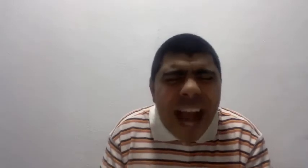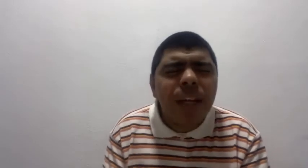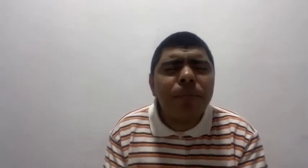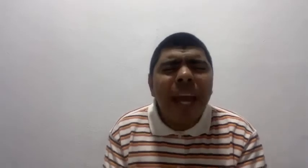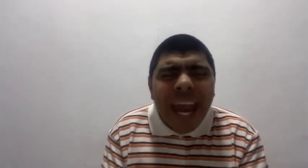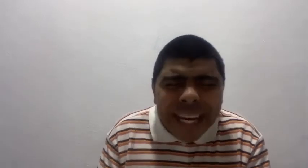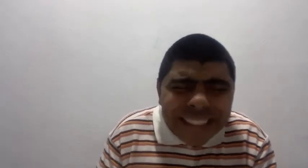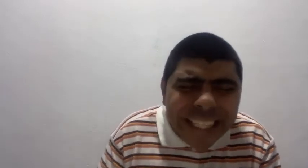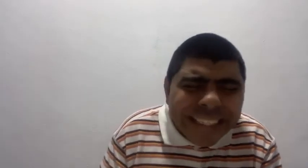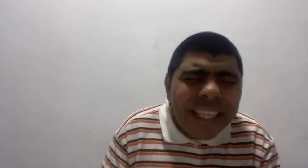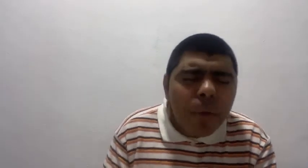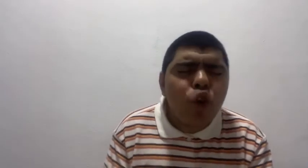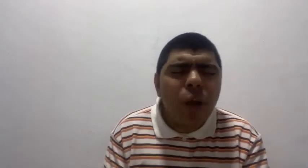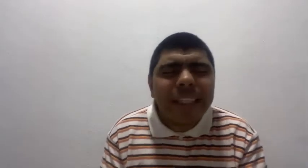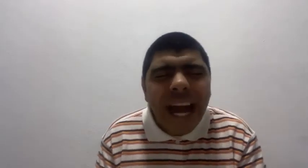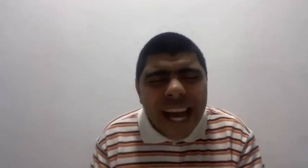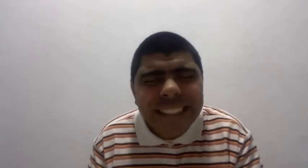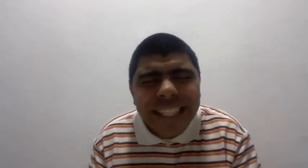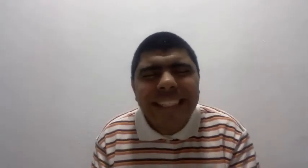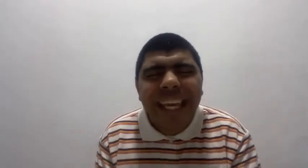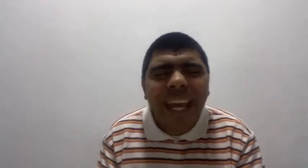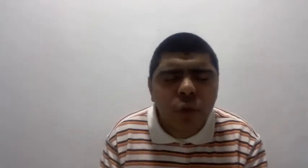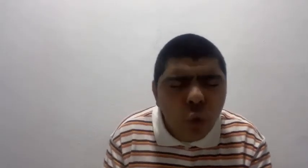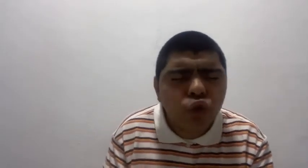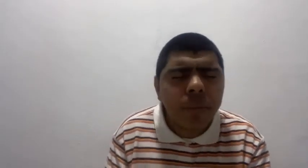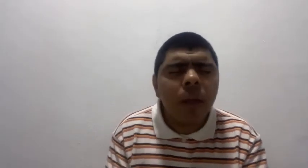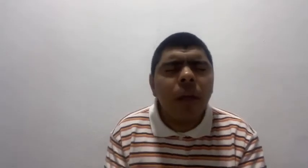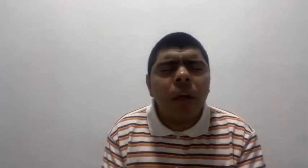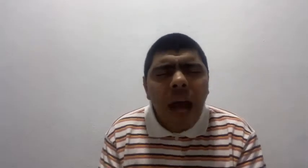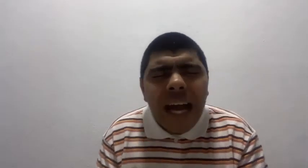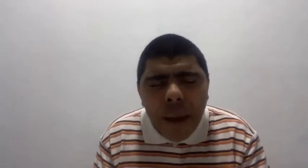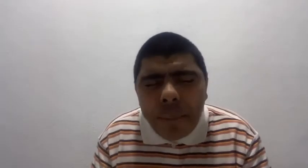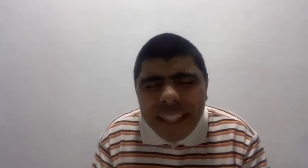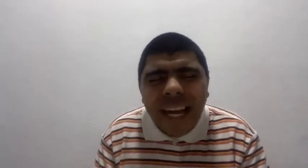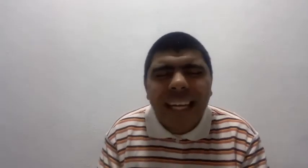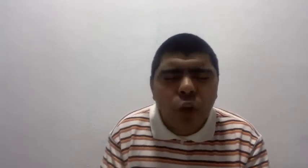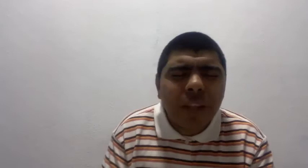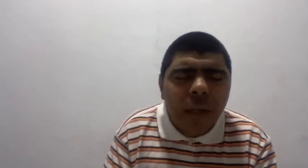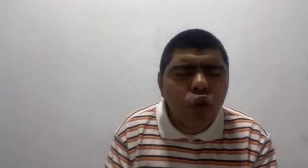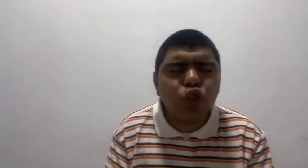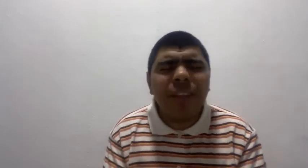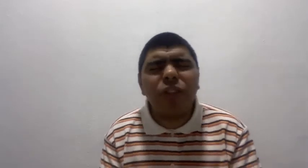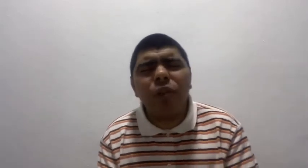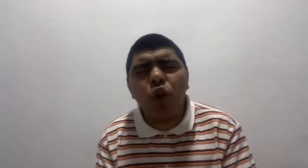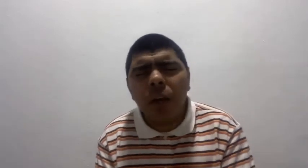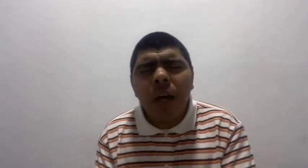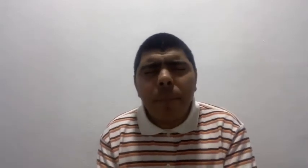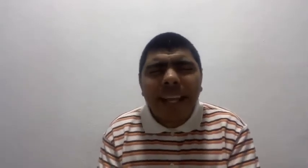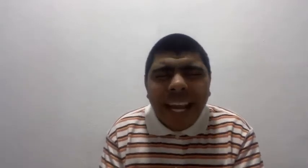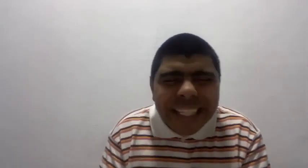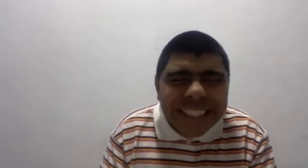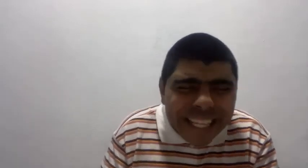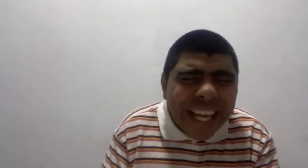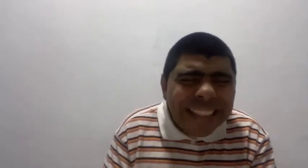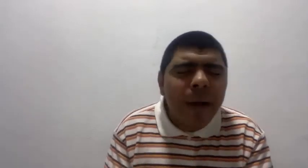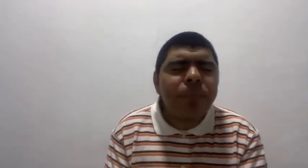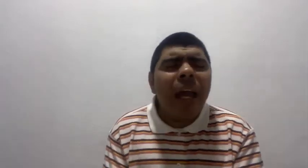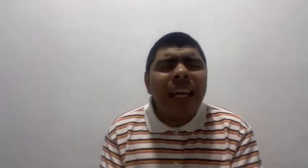reflejar el testimonio, el carácter de Jesús a las vidas que no te conocen, Señor, para que entiendan que